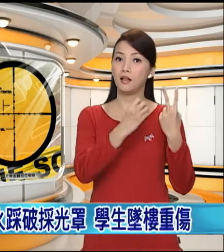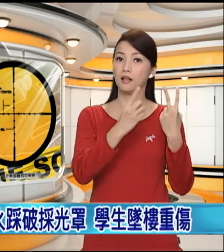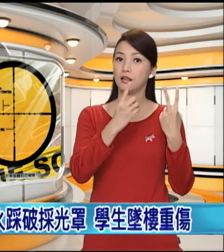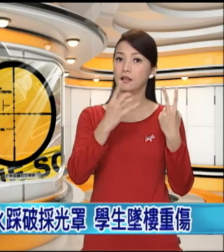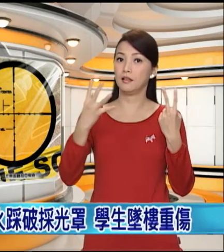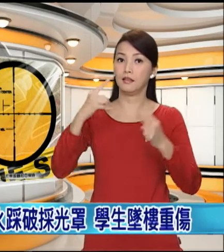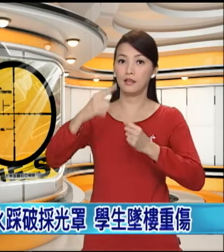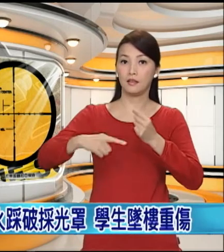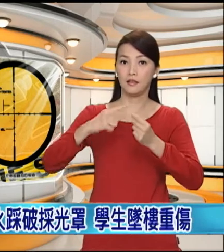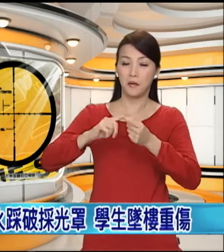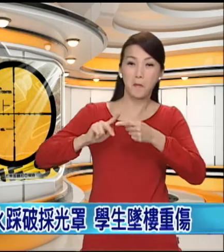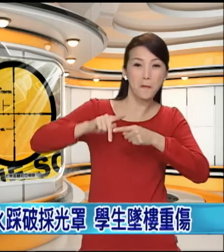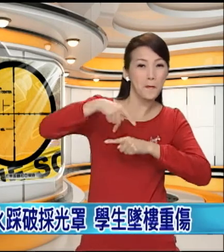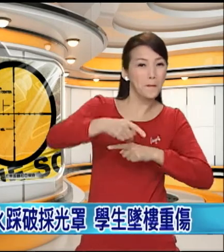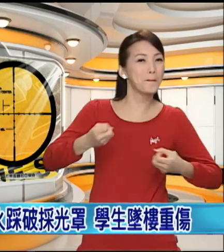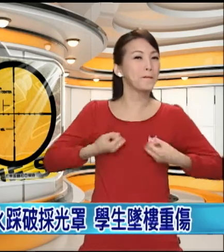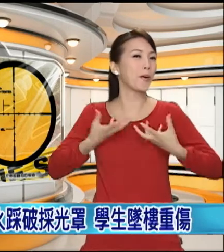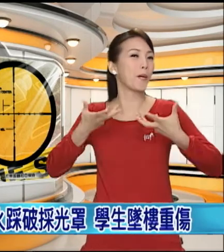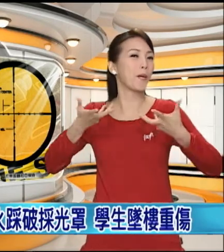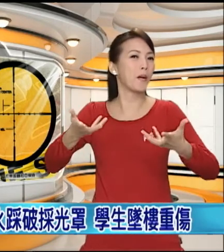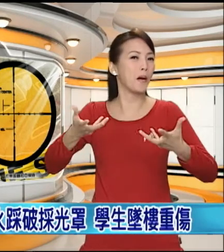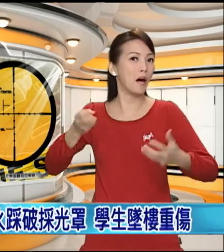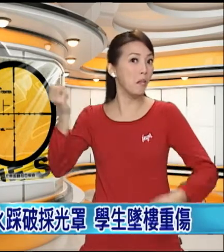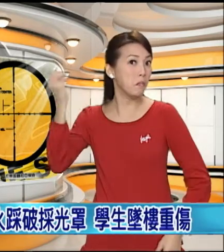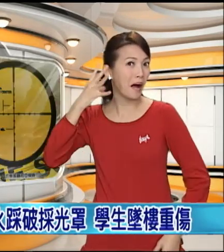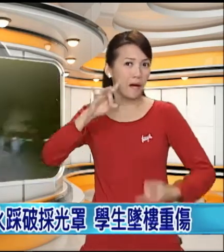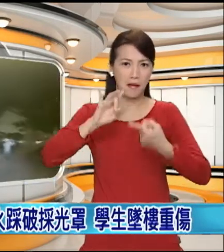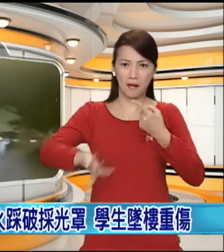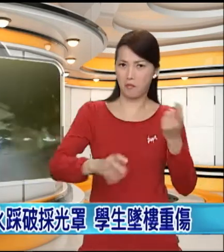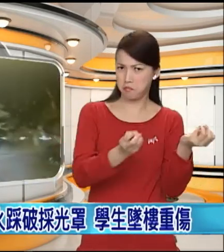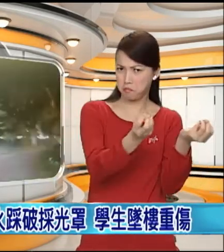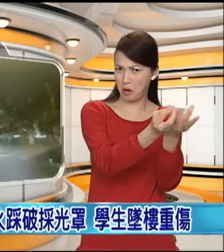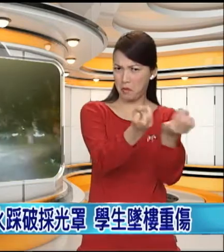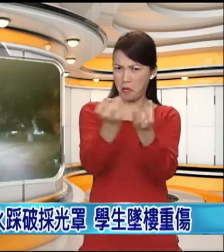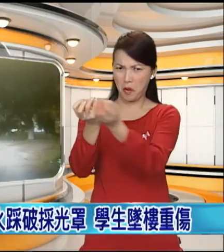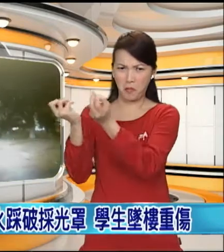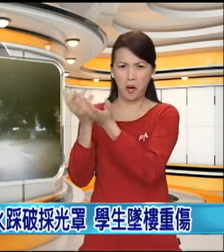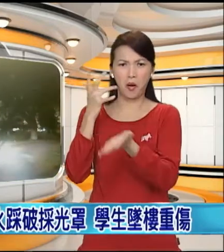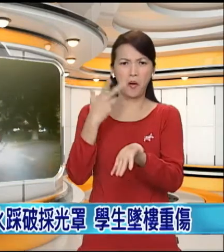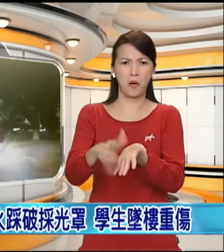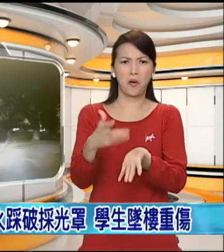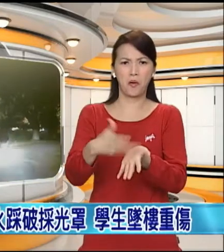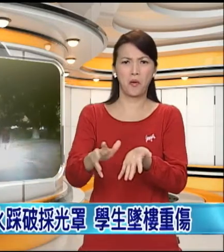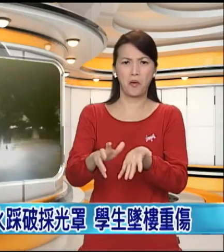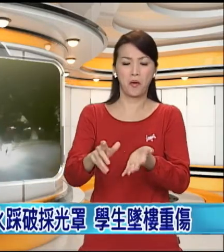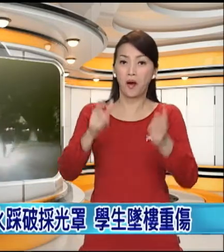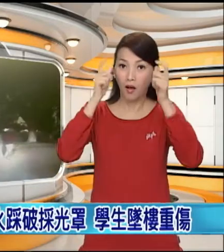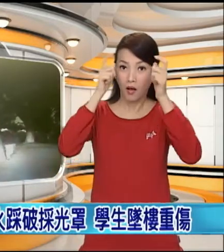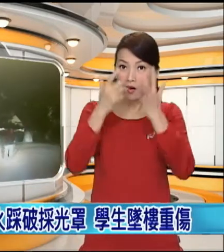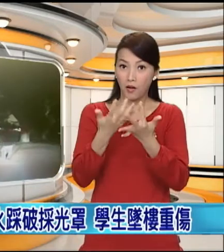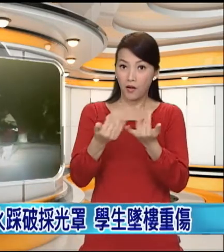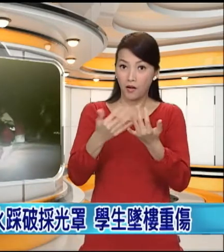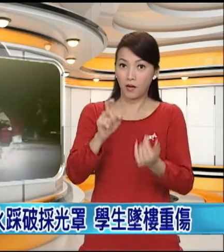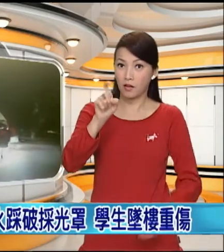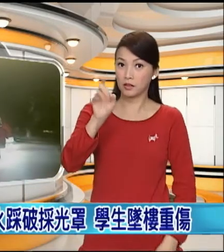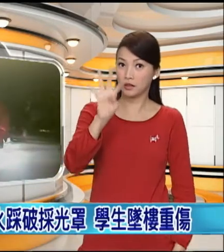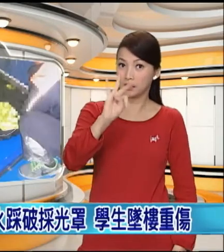迎接2014风跨年，却传出了不少意外。高雄有十多位的学生